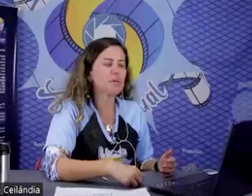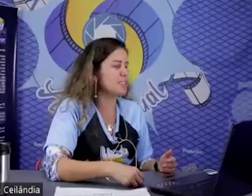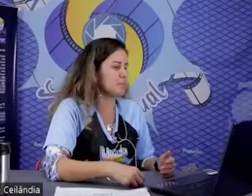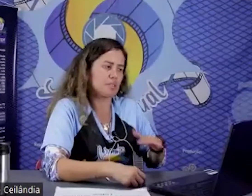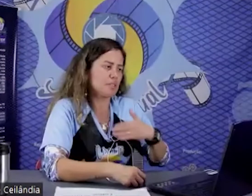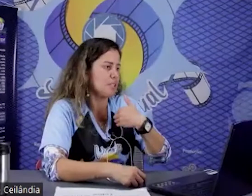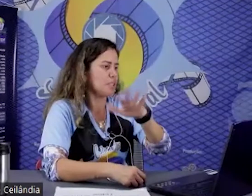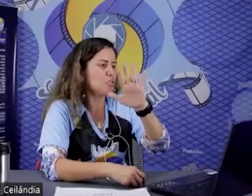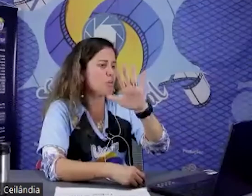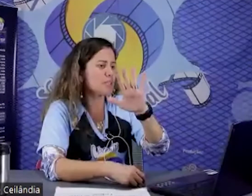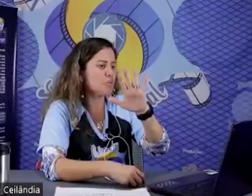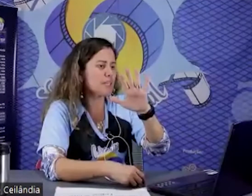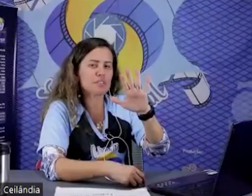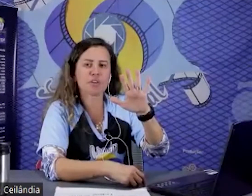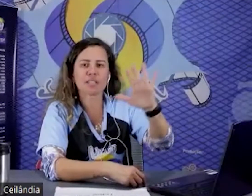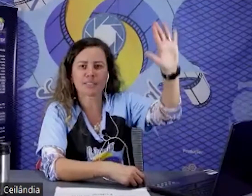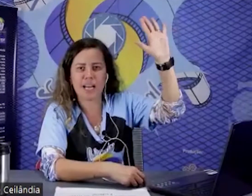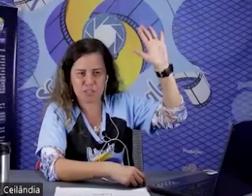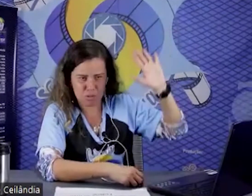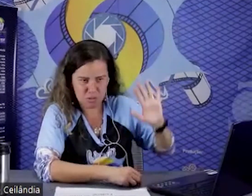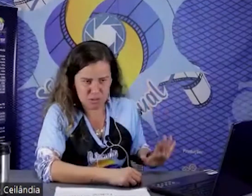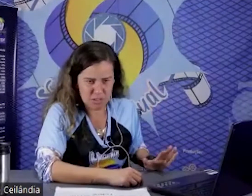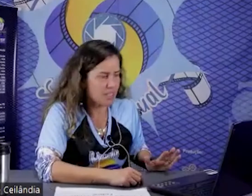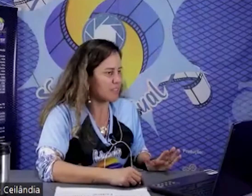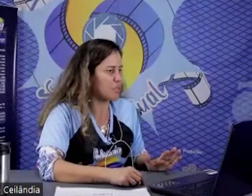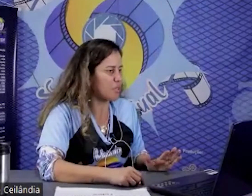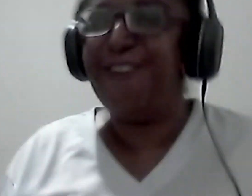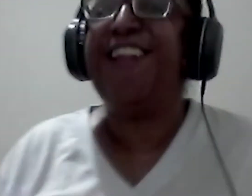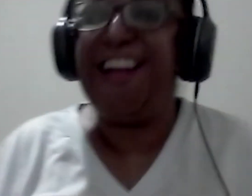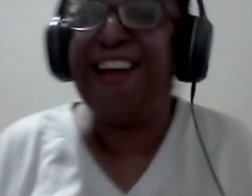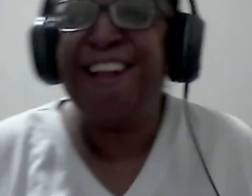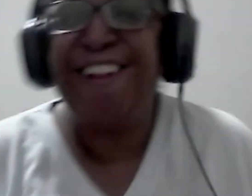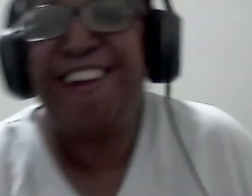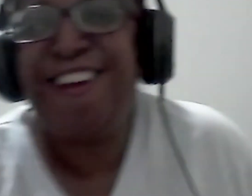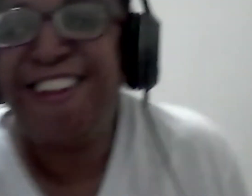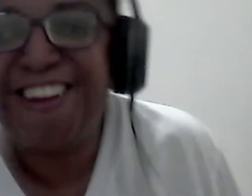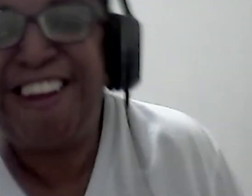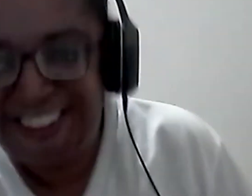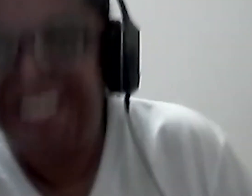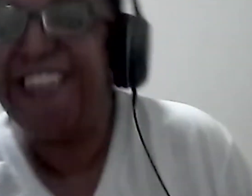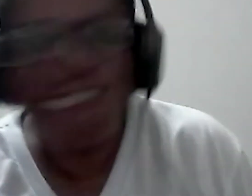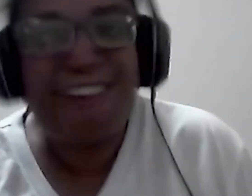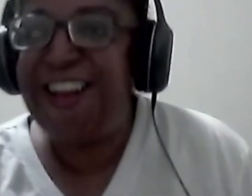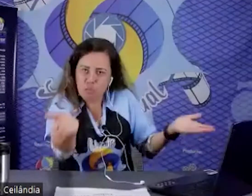mesmo. E o nome da doença foi cansaço. Não, né? Que morreu. Porque não